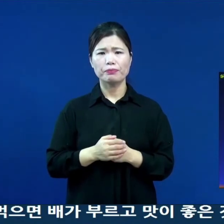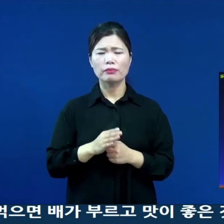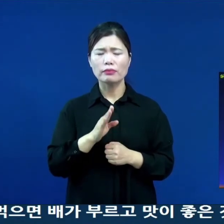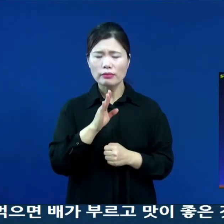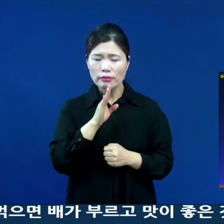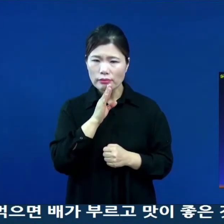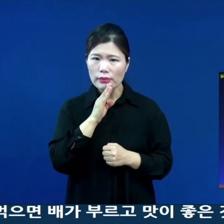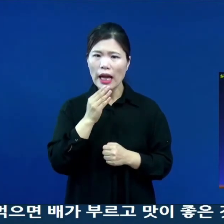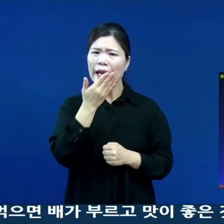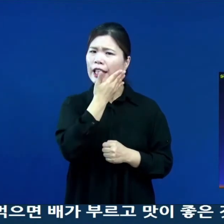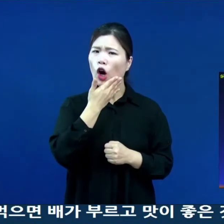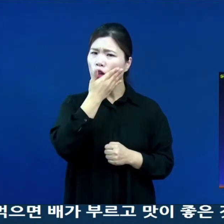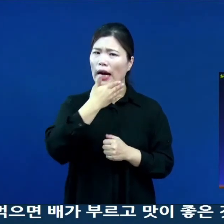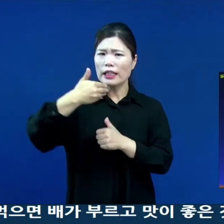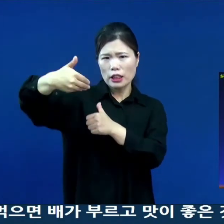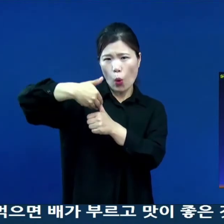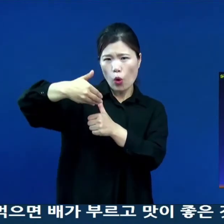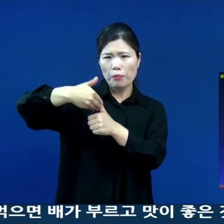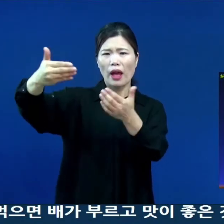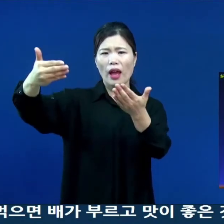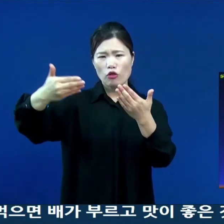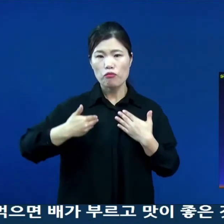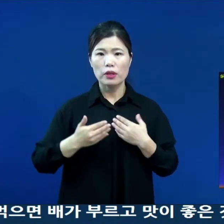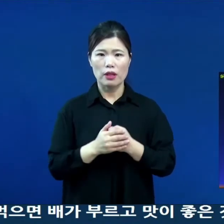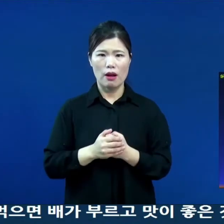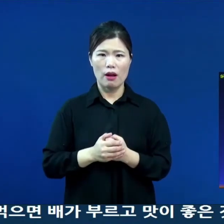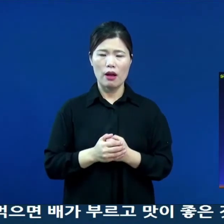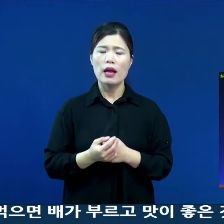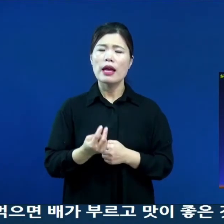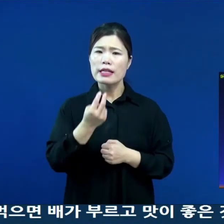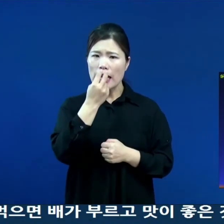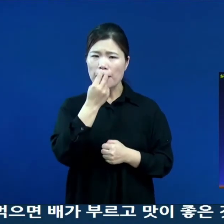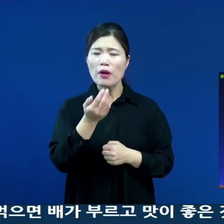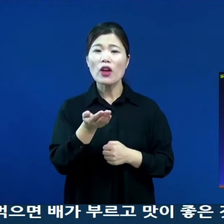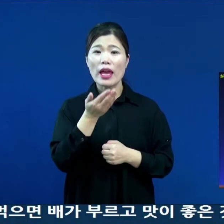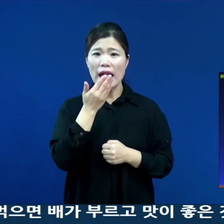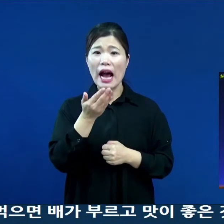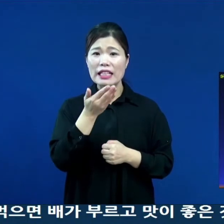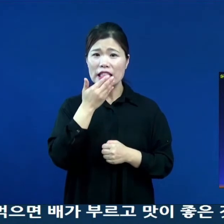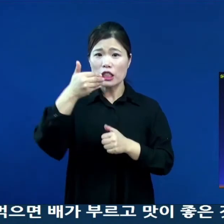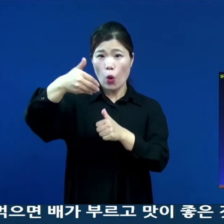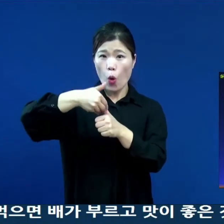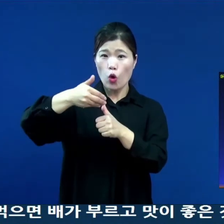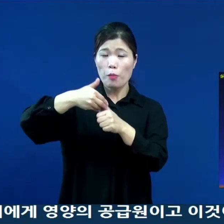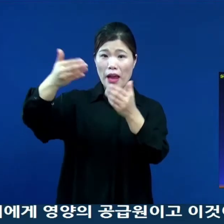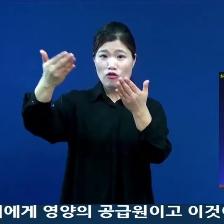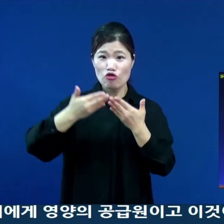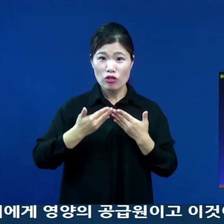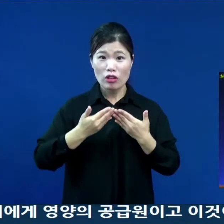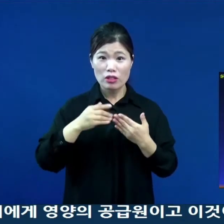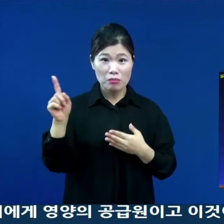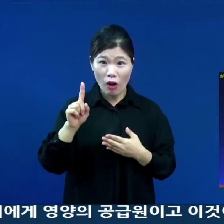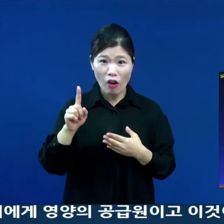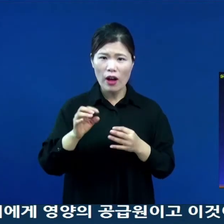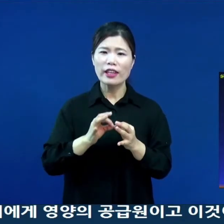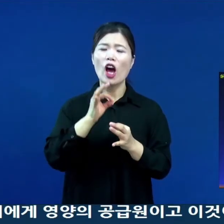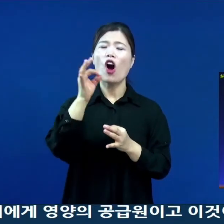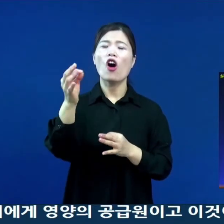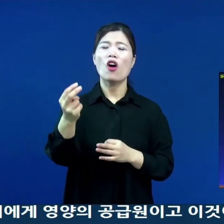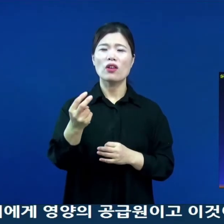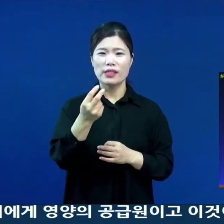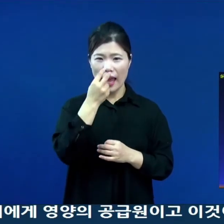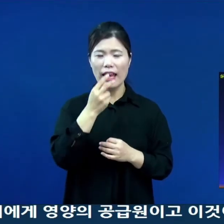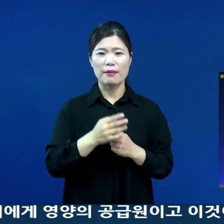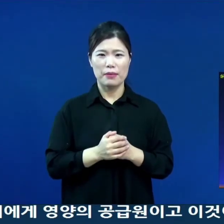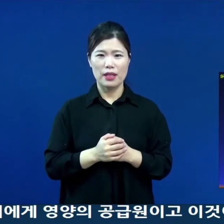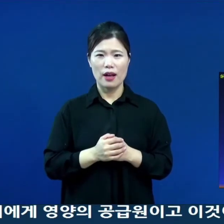진짜 영양분을 공급해 주는 겁니다. 생명의 양식이 공급해 준 영양분 뭡니까? 영생하는 거예요. 생명의 양식이